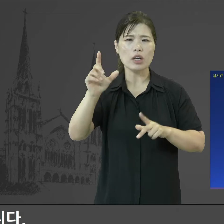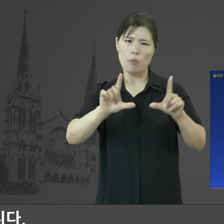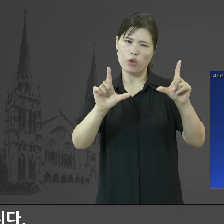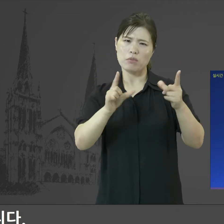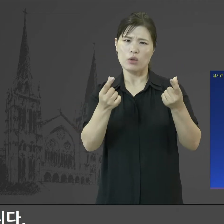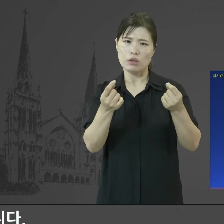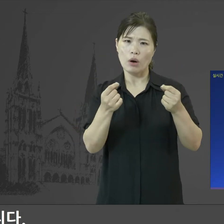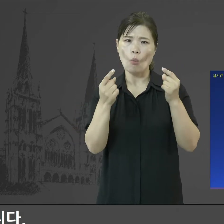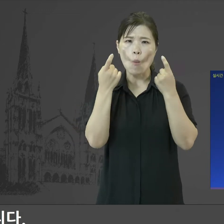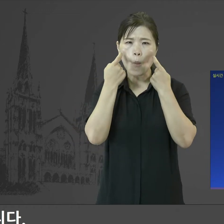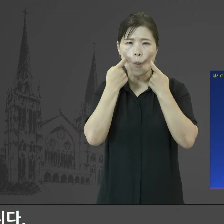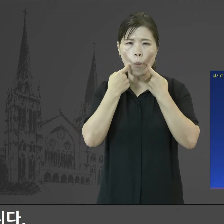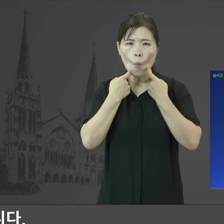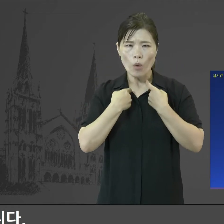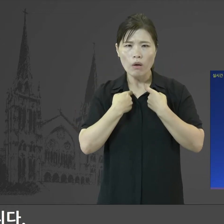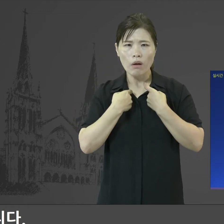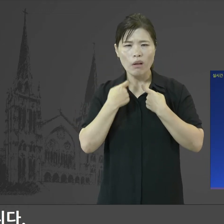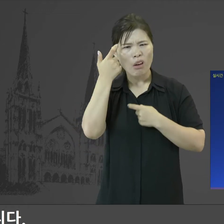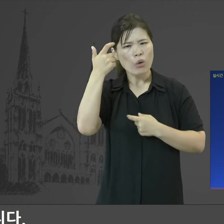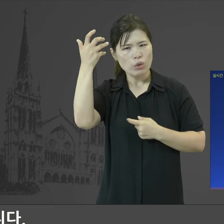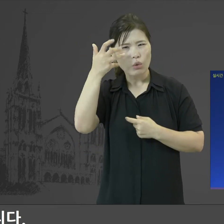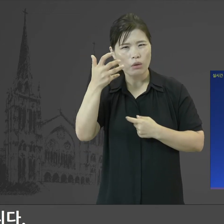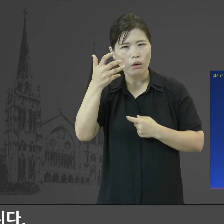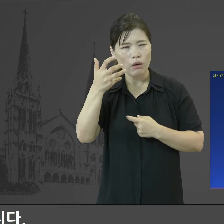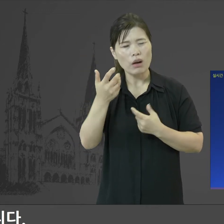그런 상태가 아닌가 생각해 봅니다.